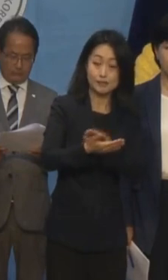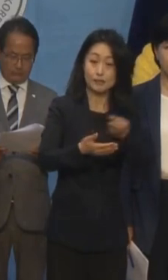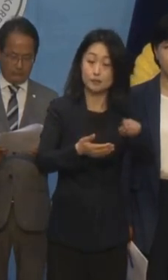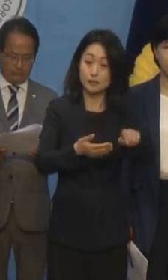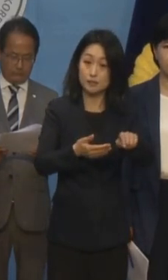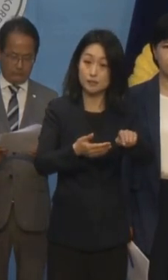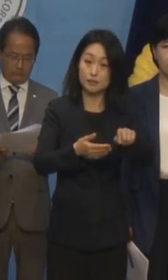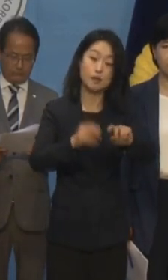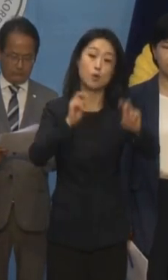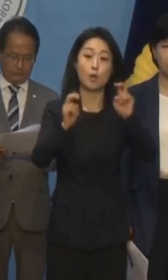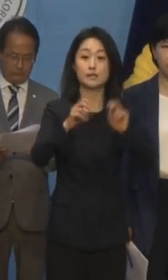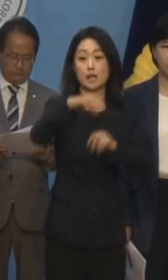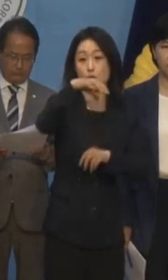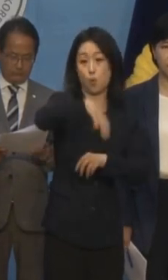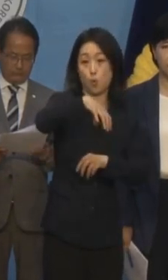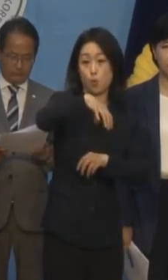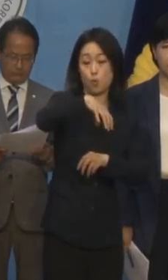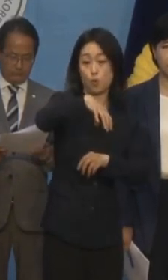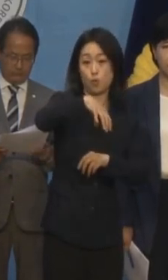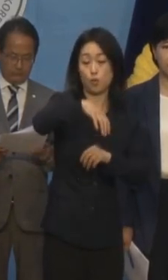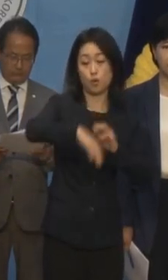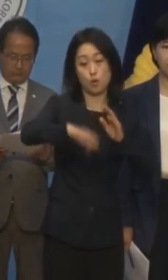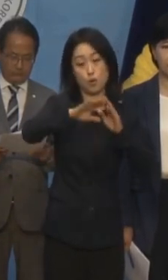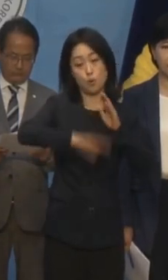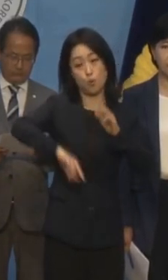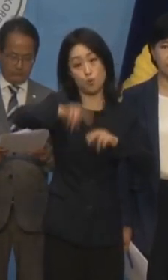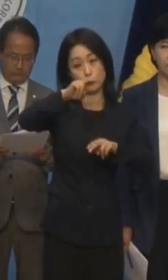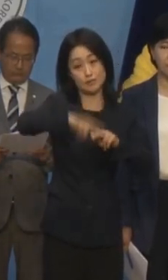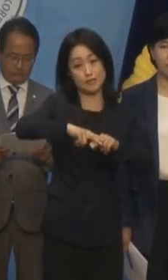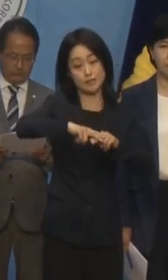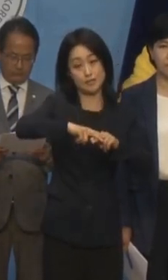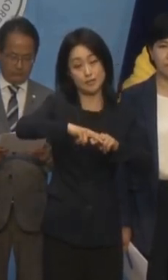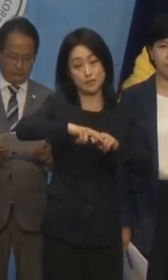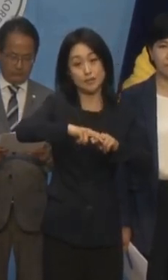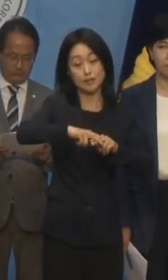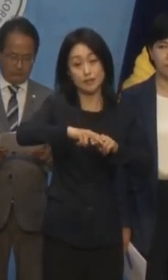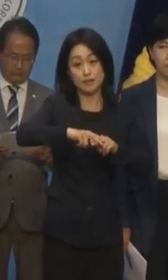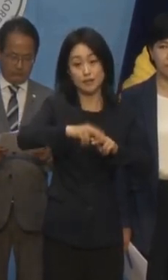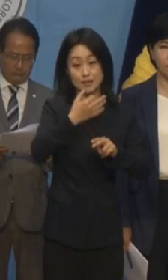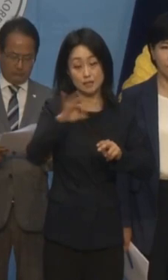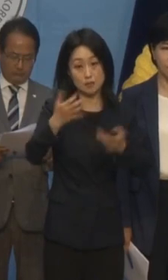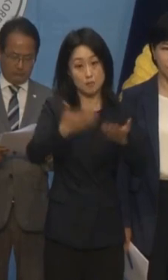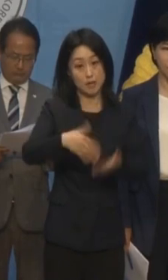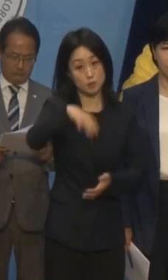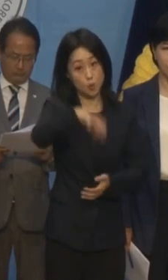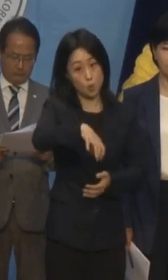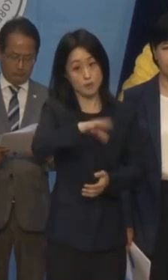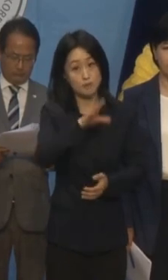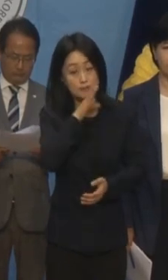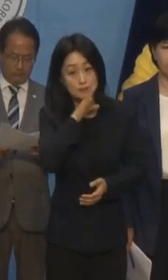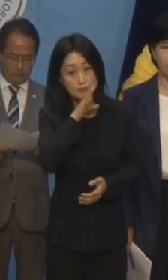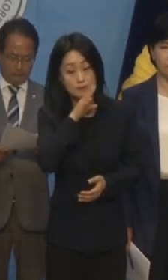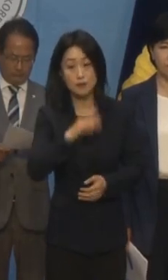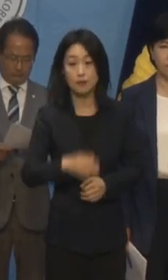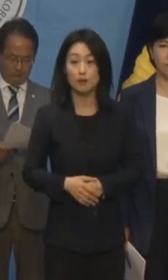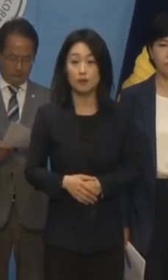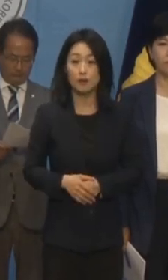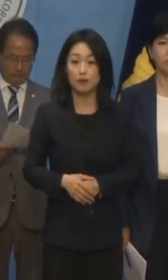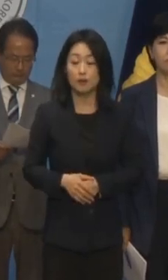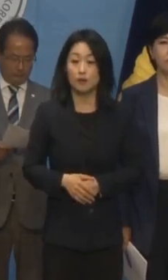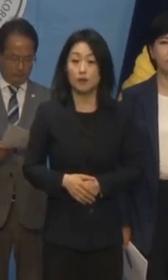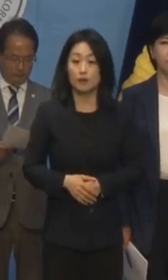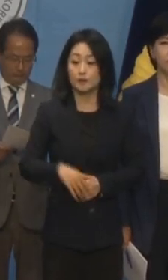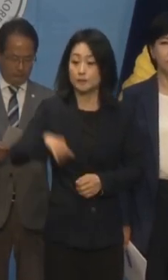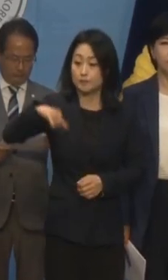사무실이 공식 석상에 해당된다는 것입니까? 이는 결국 지난 1월 김건희 여사가 수수한